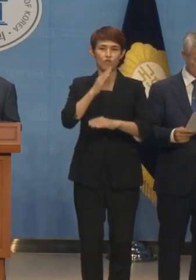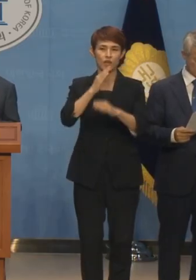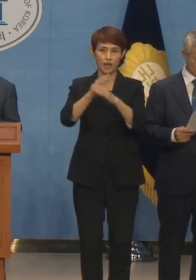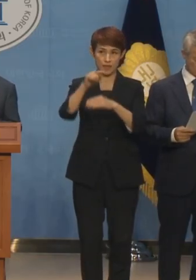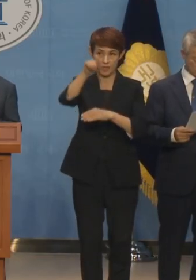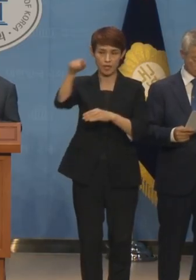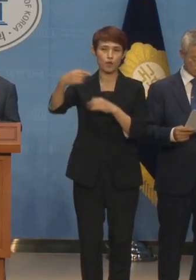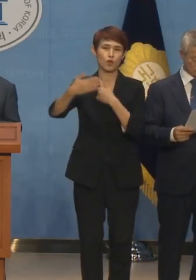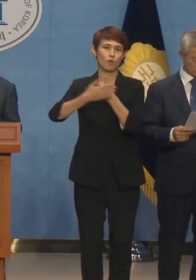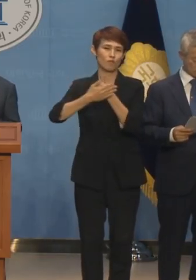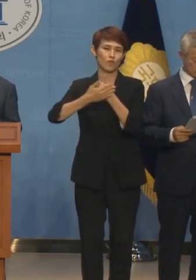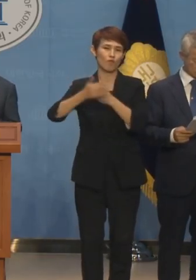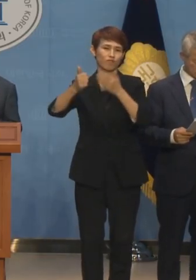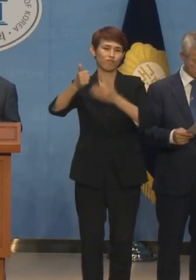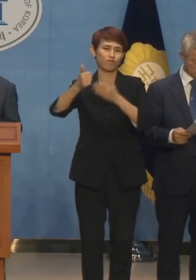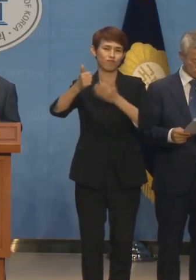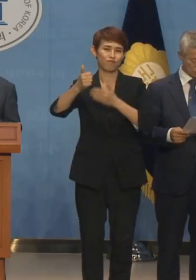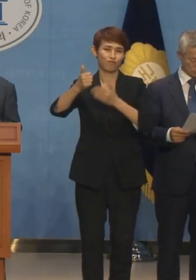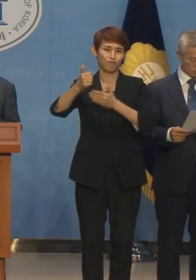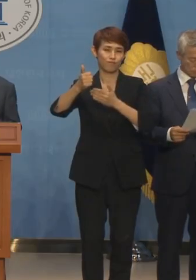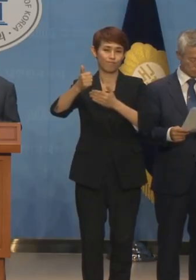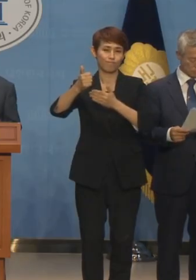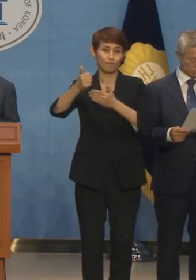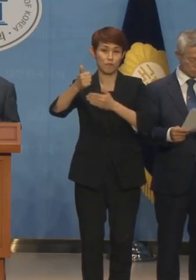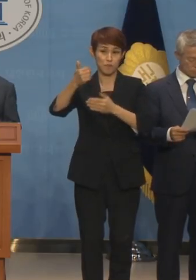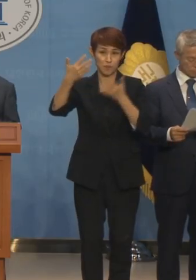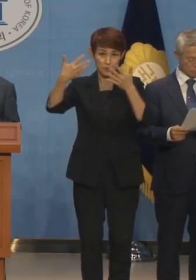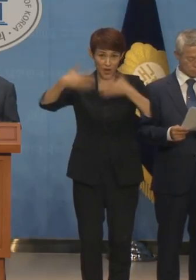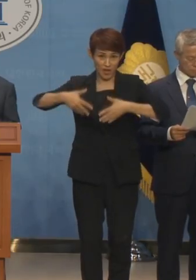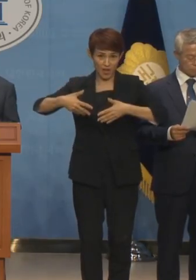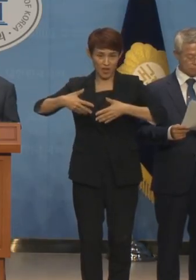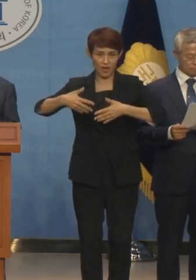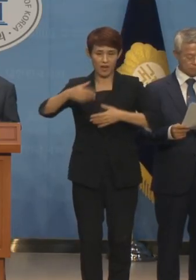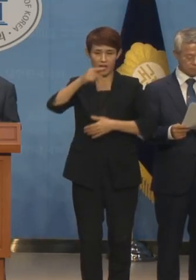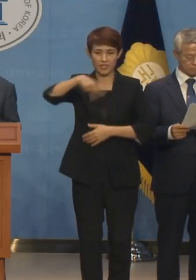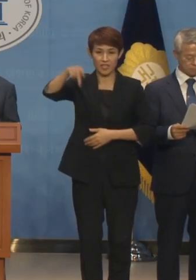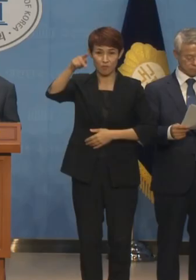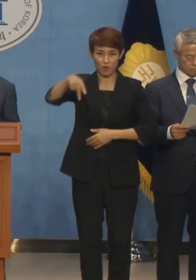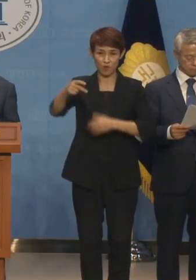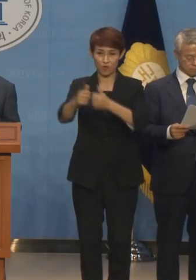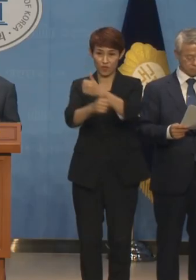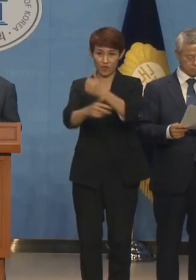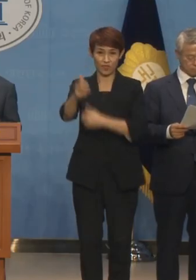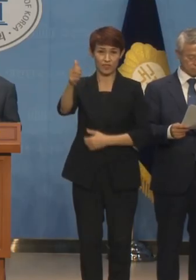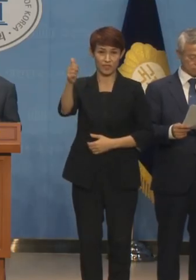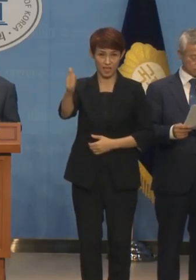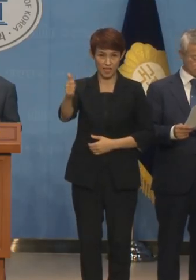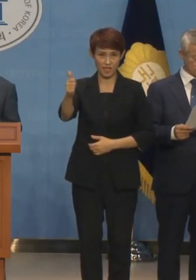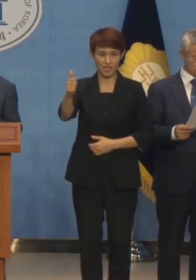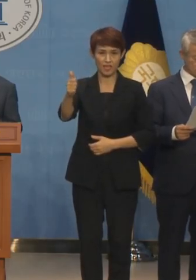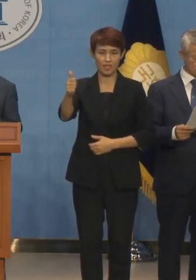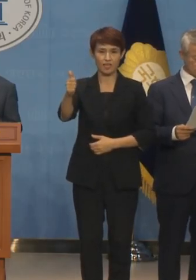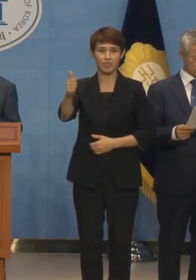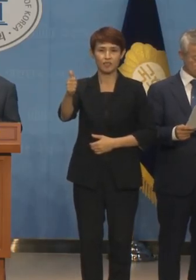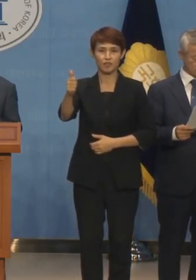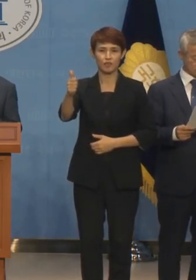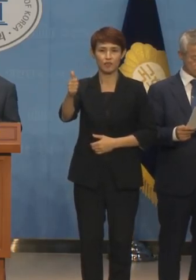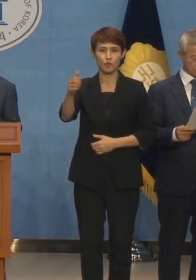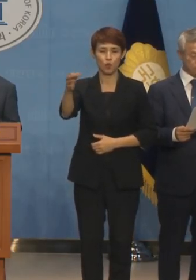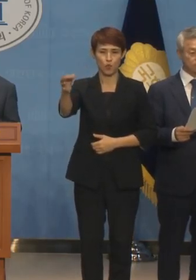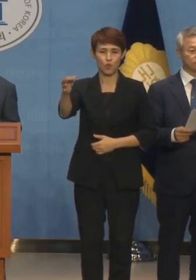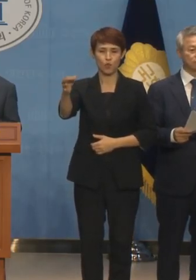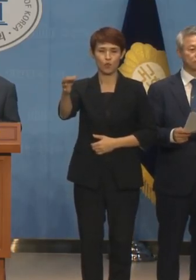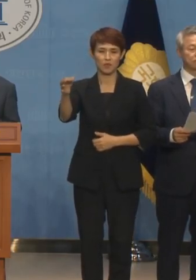당국의 협조를 구하는 것 등에 대한 대가로 조선아시아태평양위원회 위원장인 AK에게 금전을